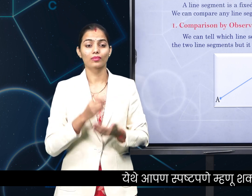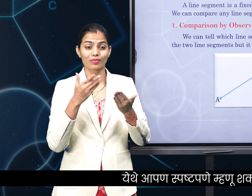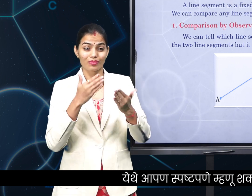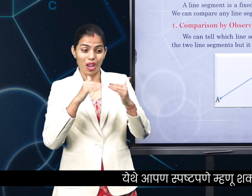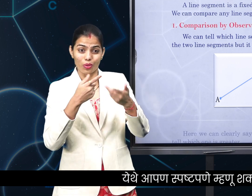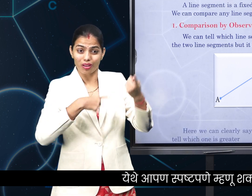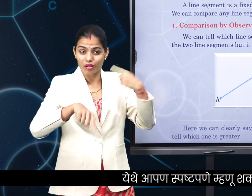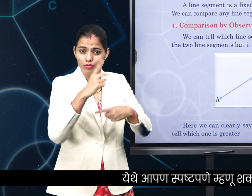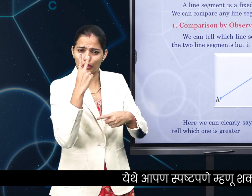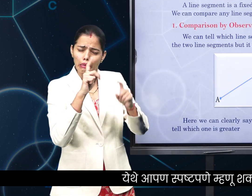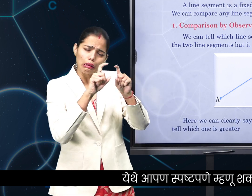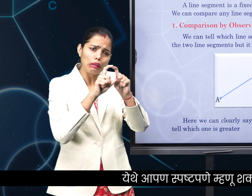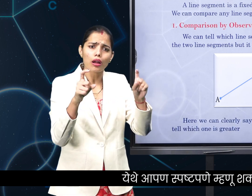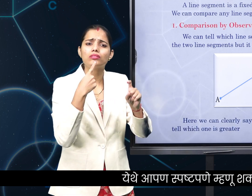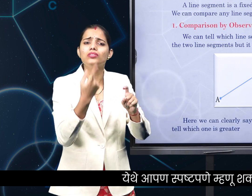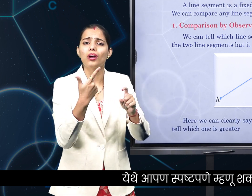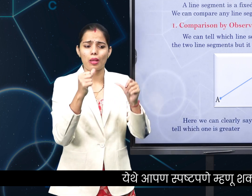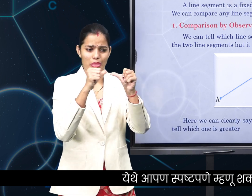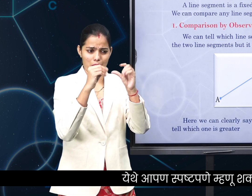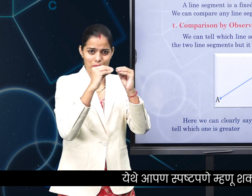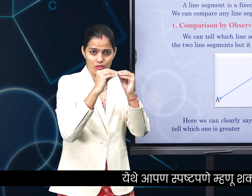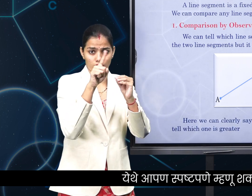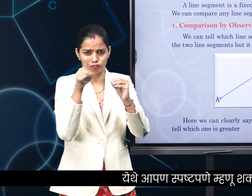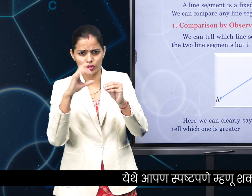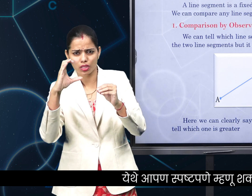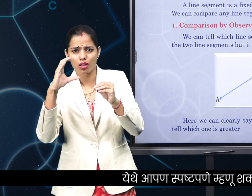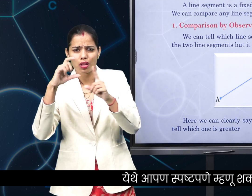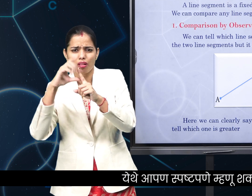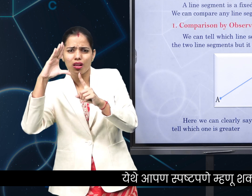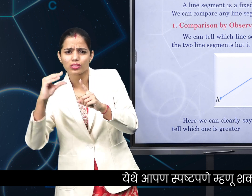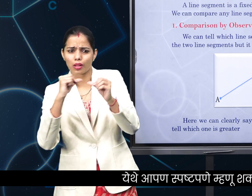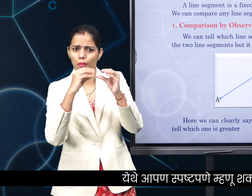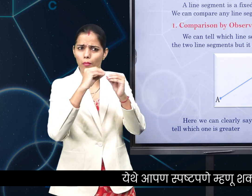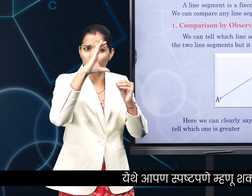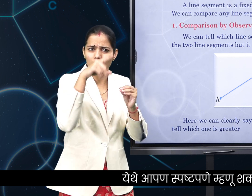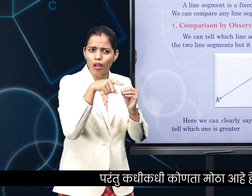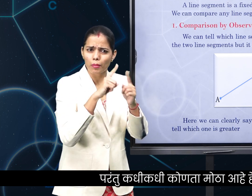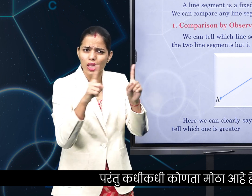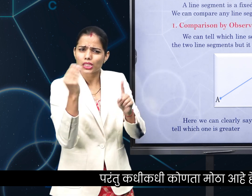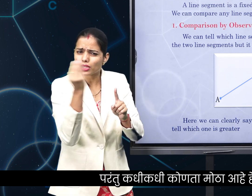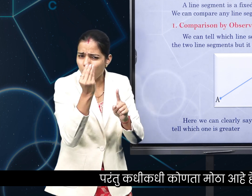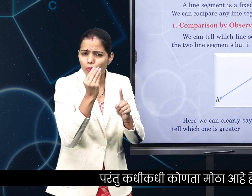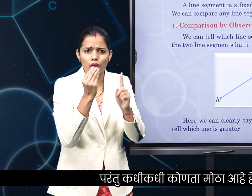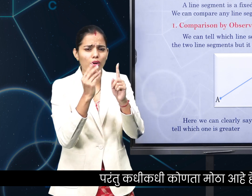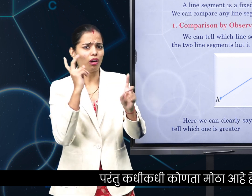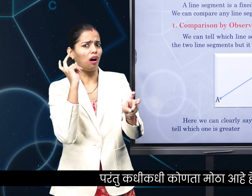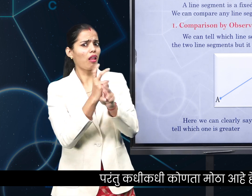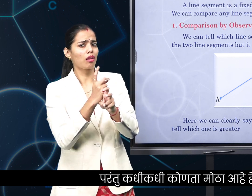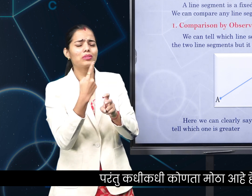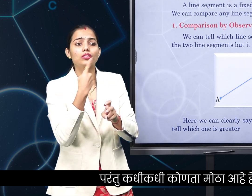येथे आपण स्पष्टपणे म्हणू शकतो की AB मोठा आहे CD पेक्षा, परंतु कधीकधी कोणता मोठा